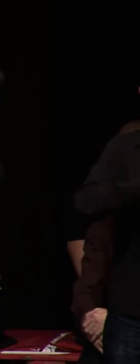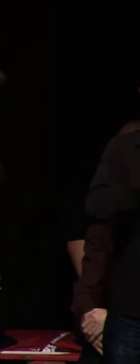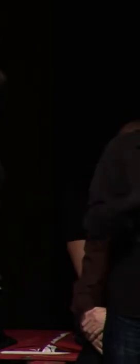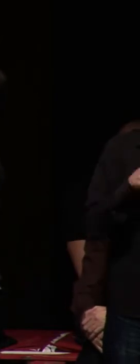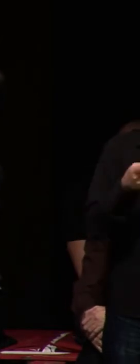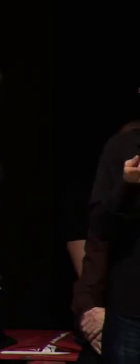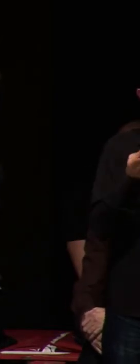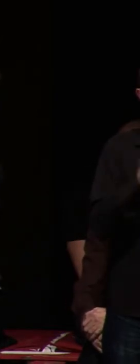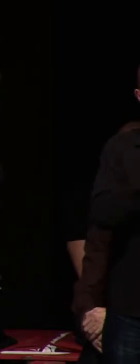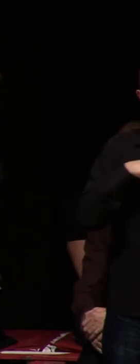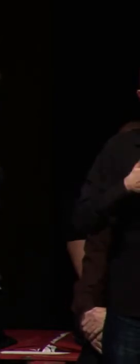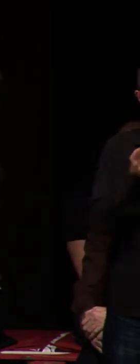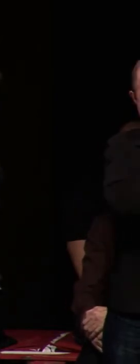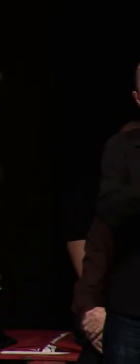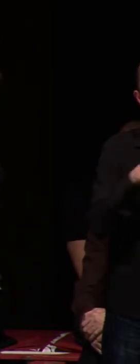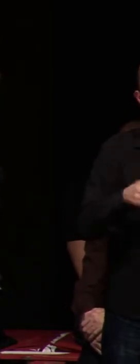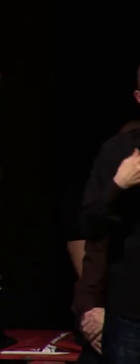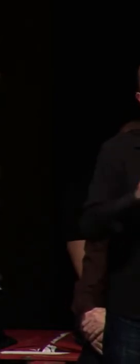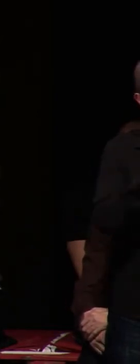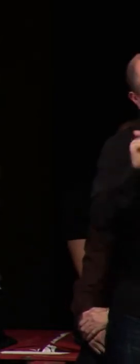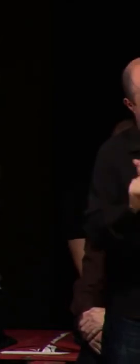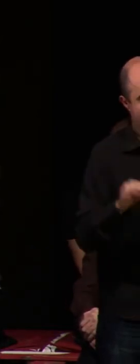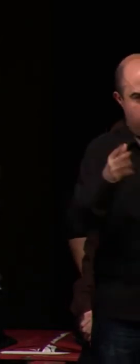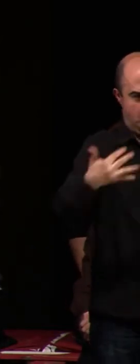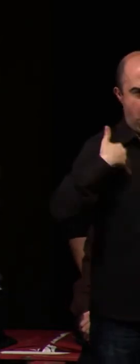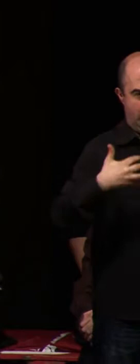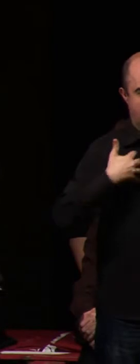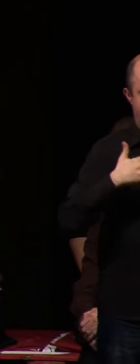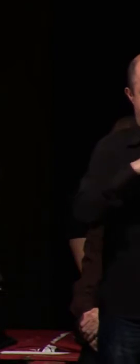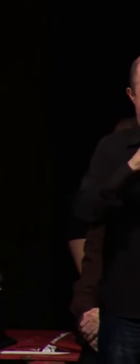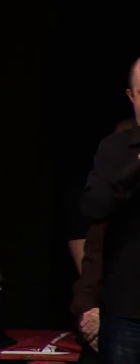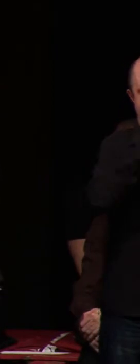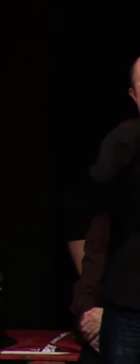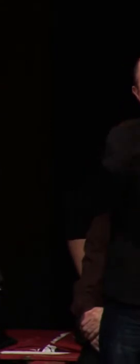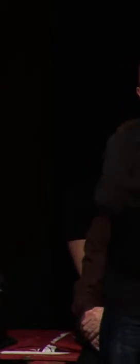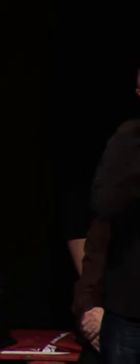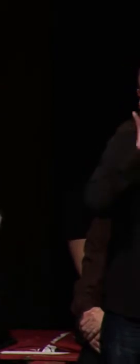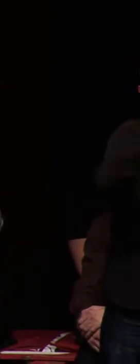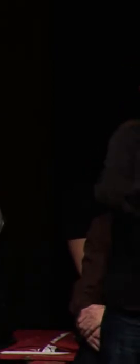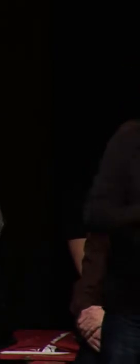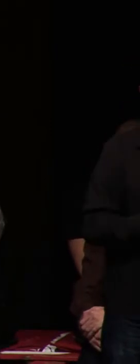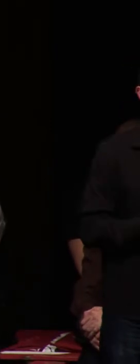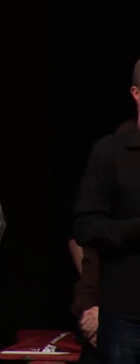és independència. Això és generar dependència i patiment per dècades.